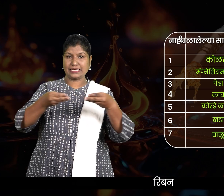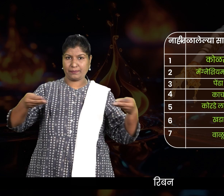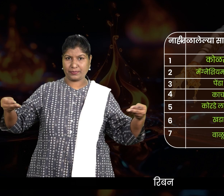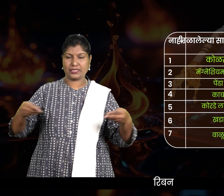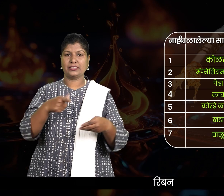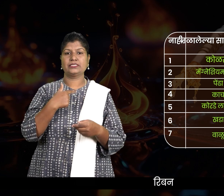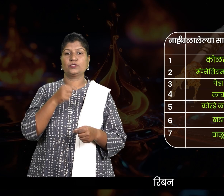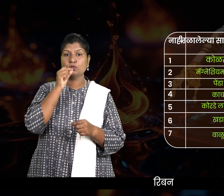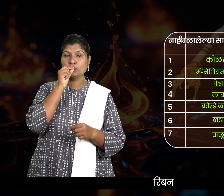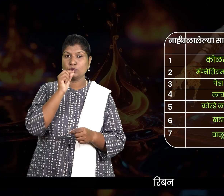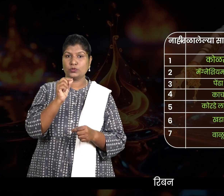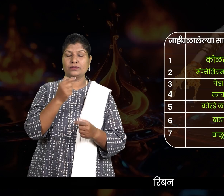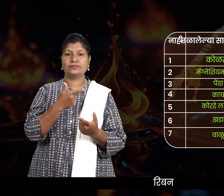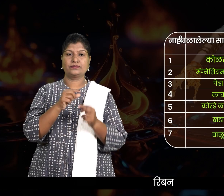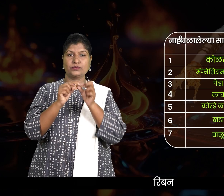रिबन